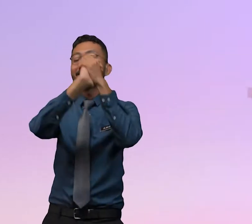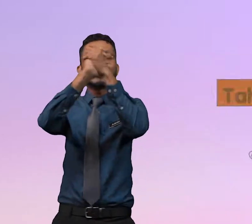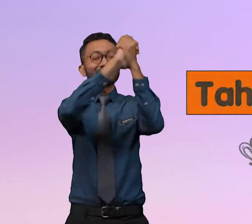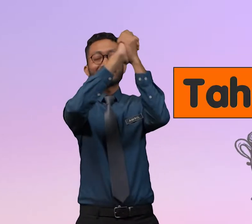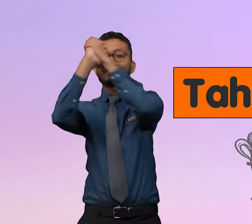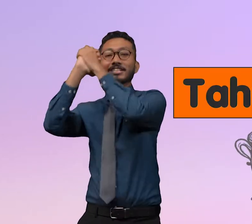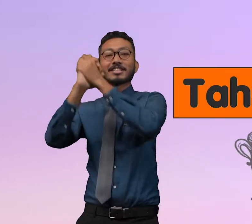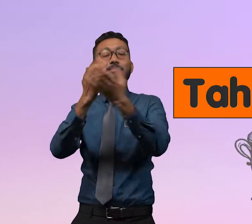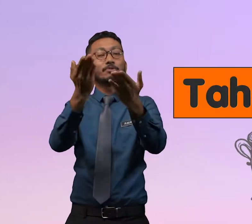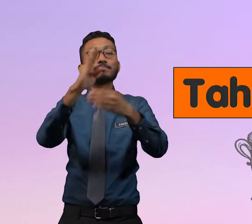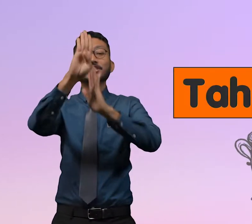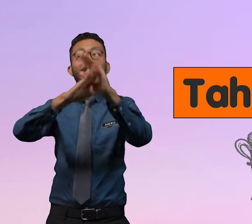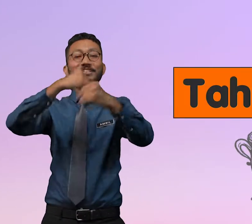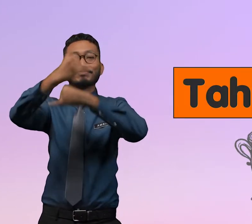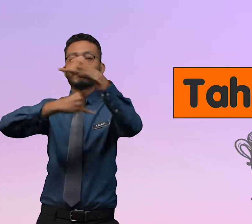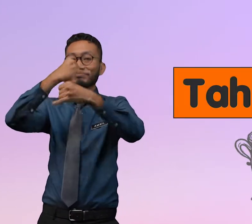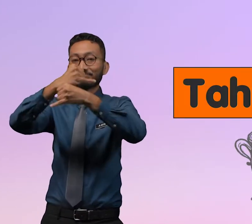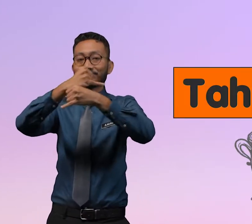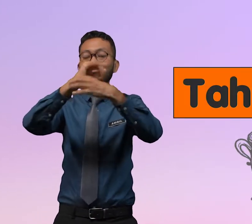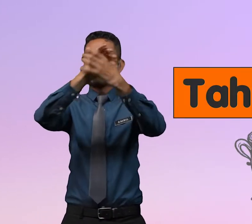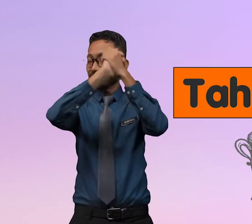Tanya kamu berjaya.